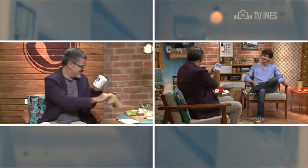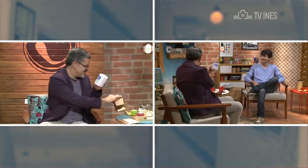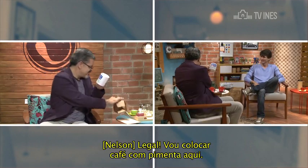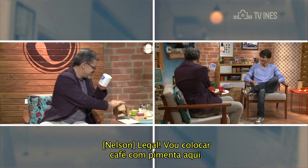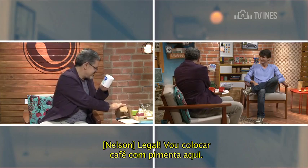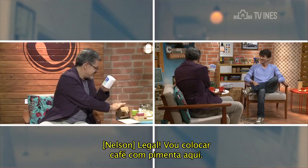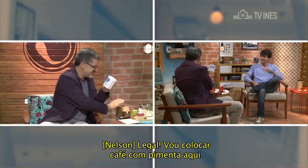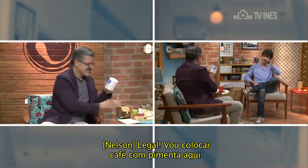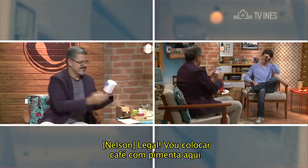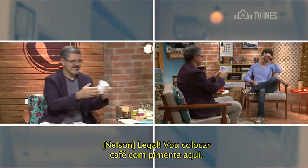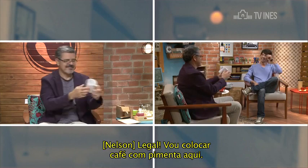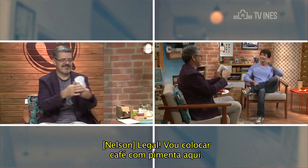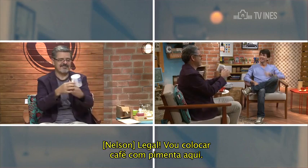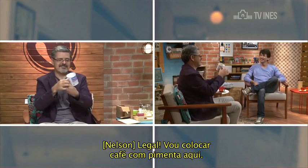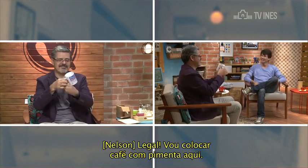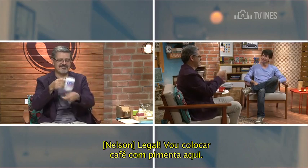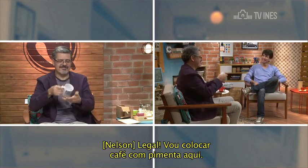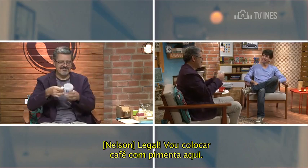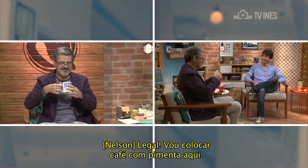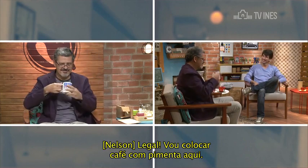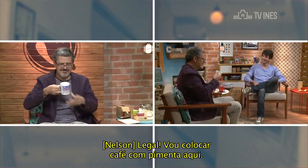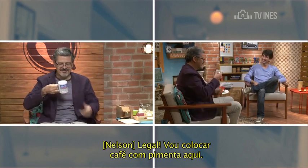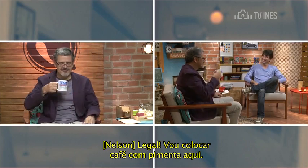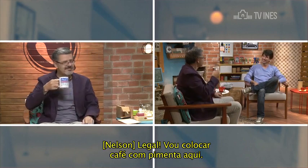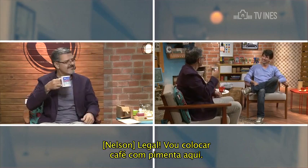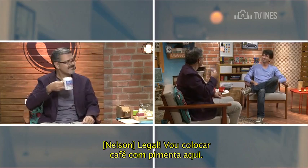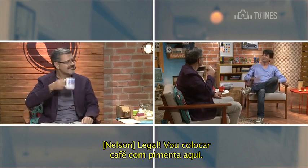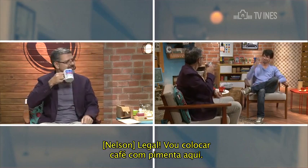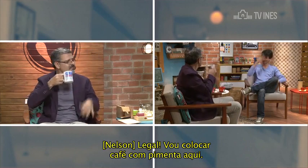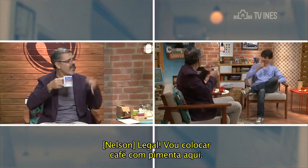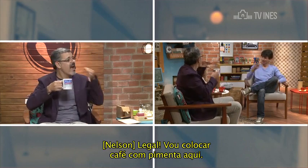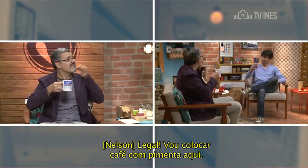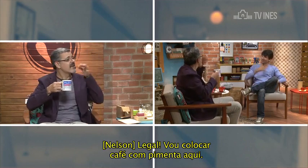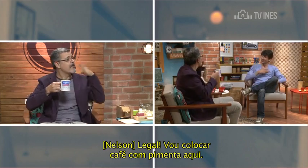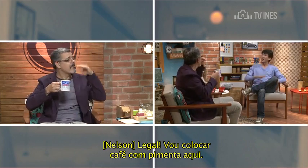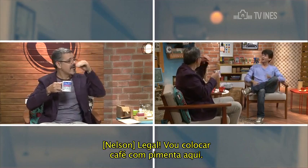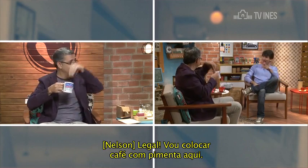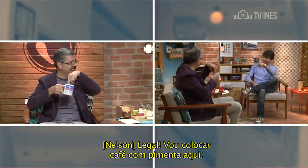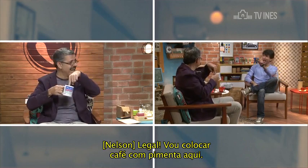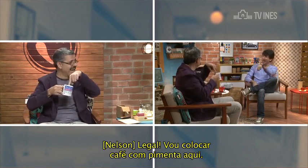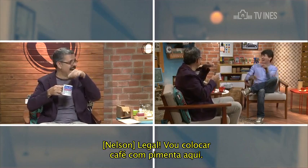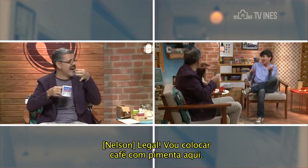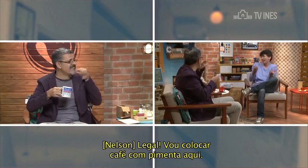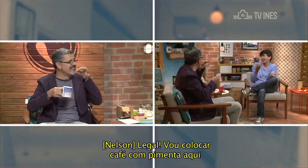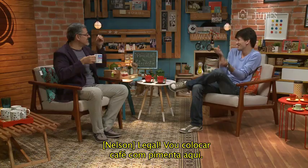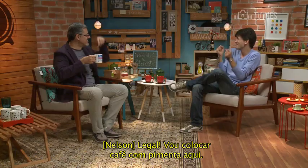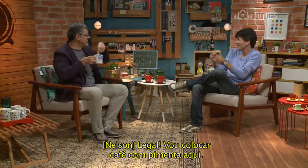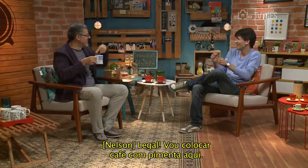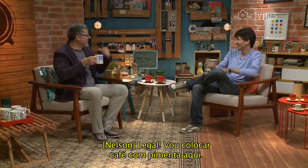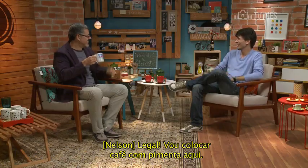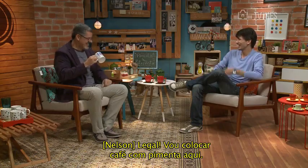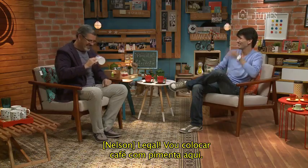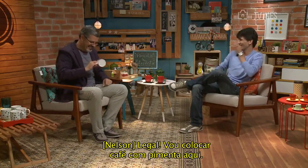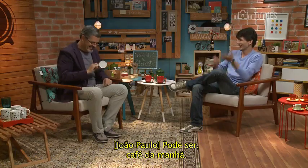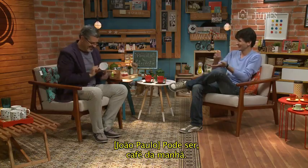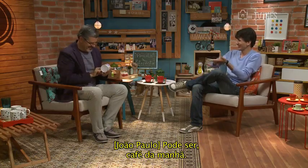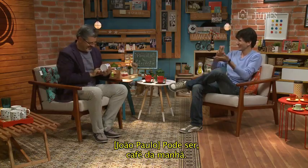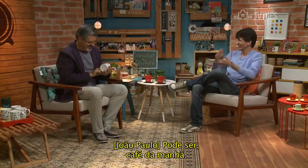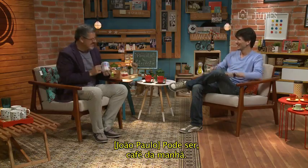legal E aí o bumbum colocar café com pimenta aqui pode ser